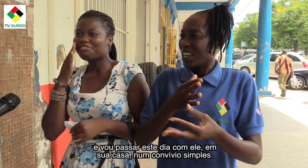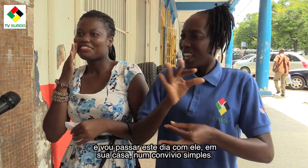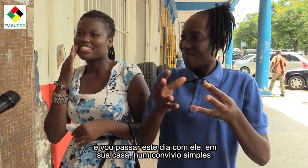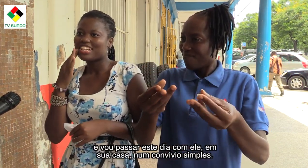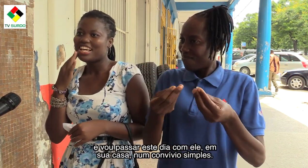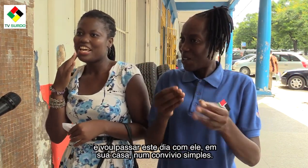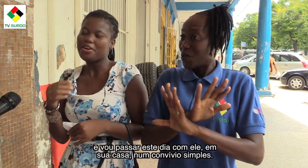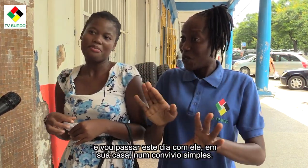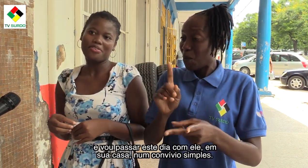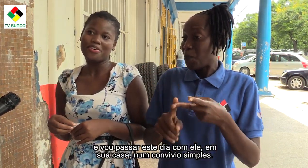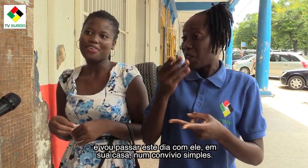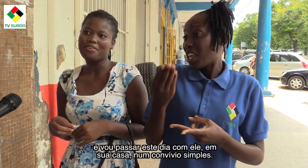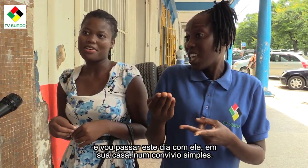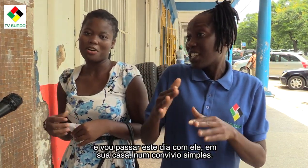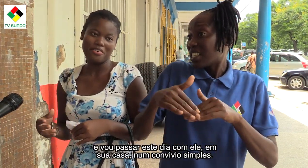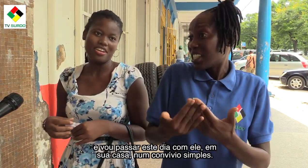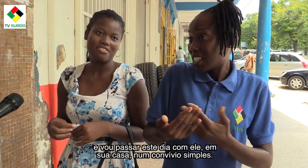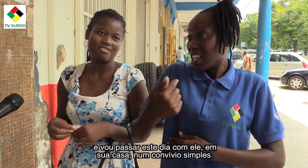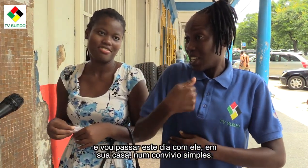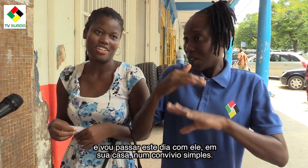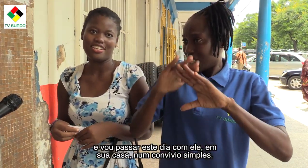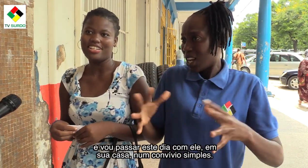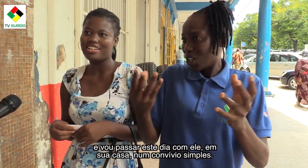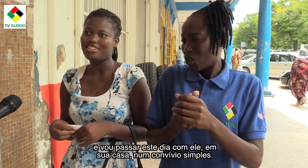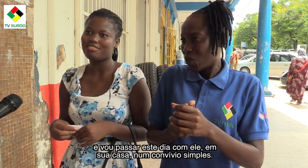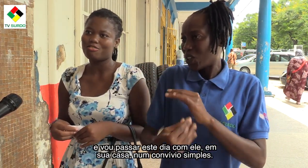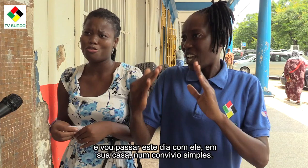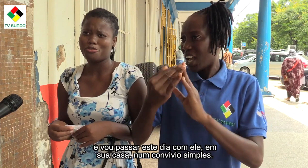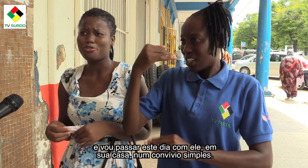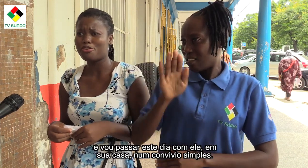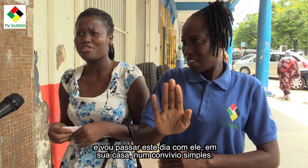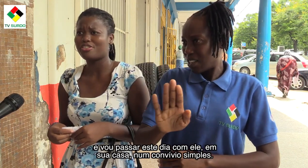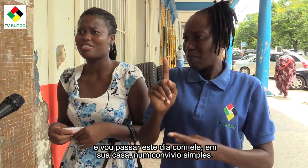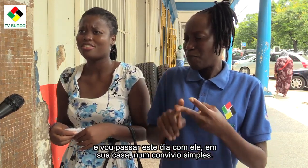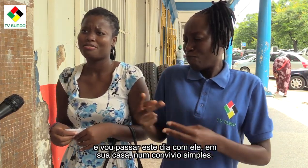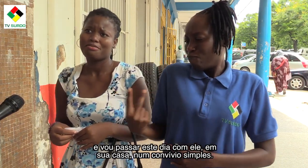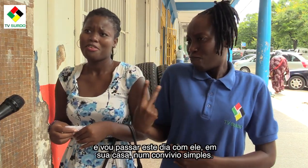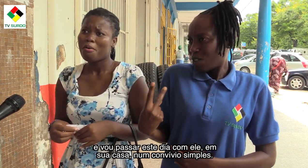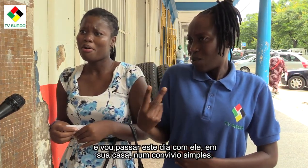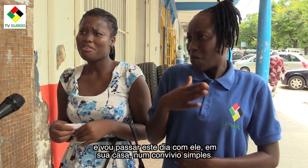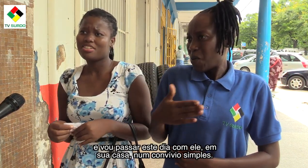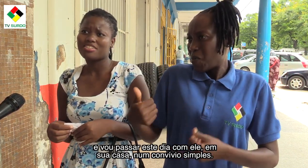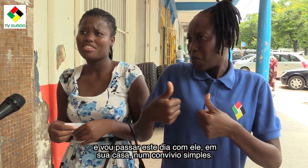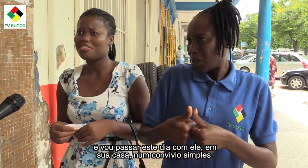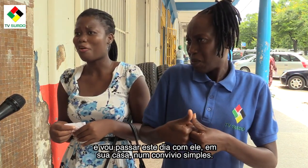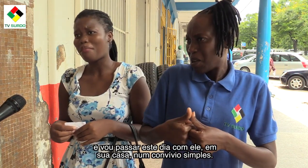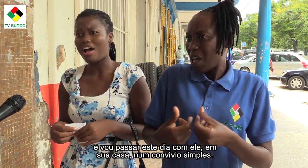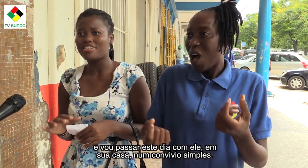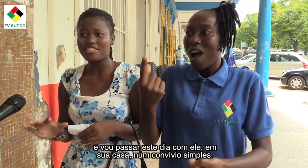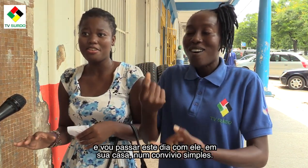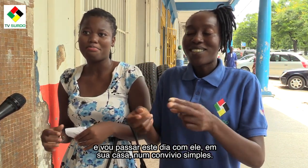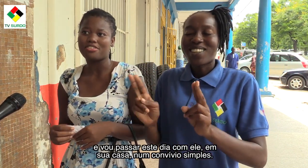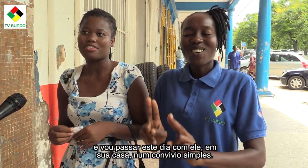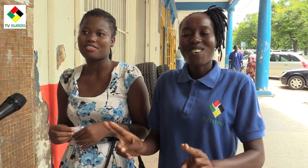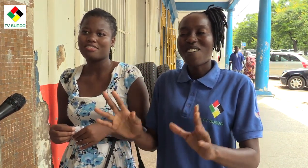dia eu vou passar com ele, em casa dele, uns e dois, uma coisa assim, normal